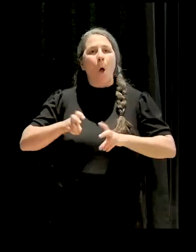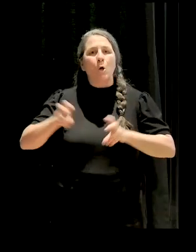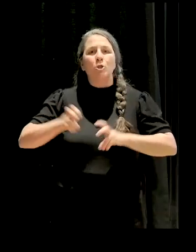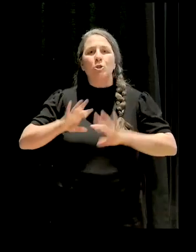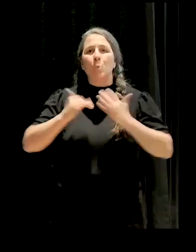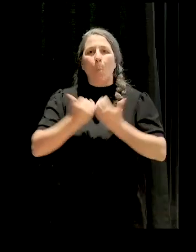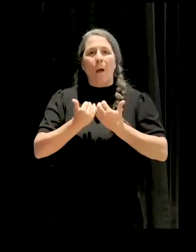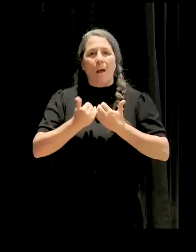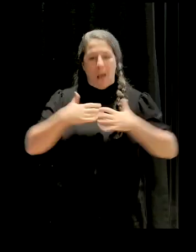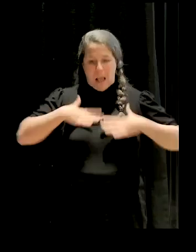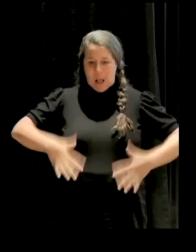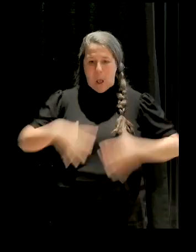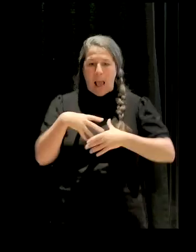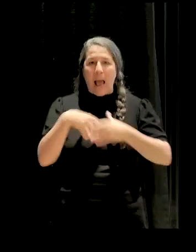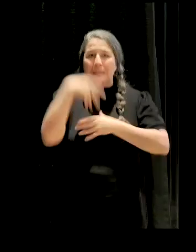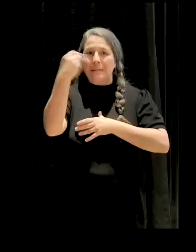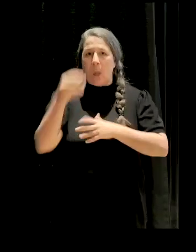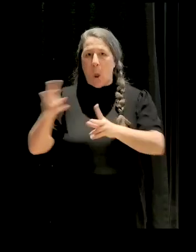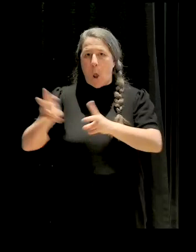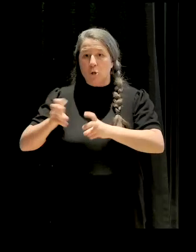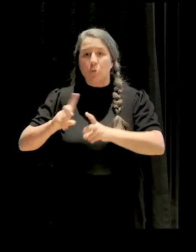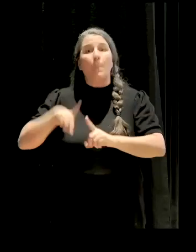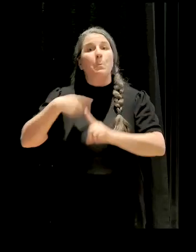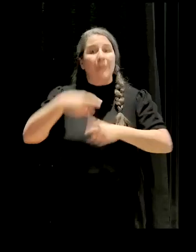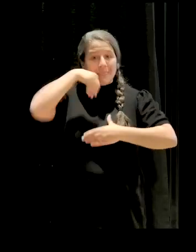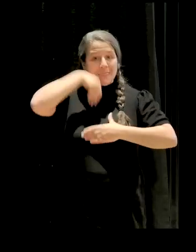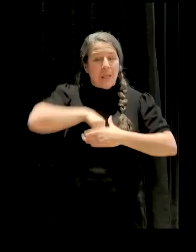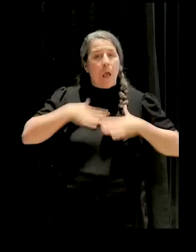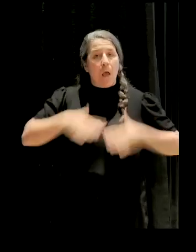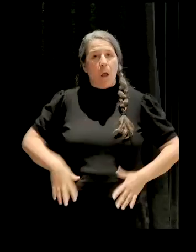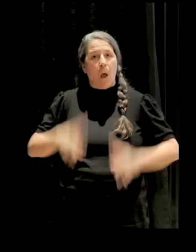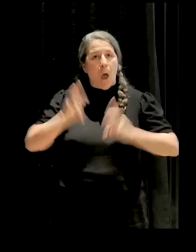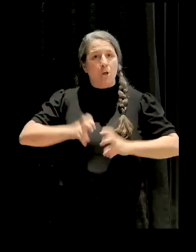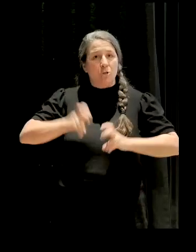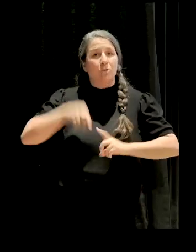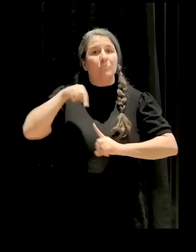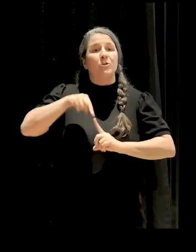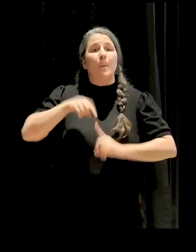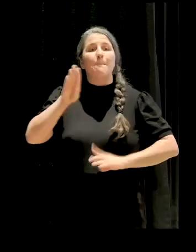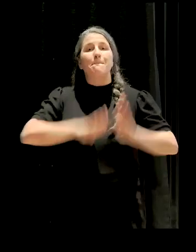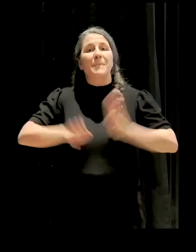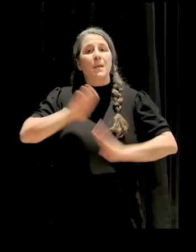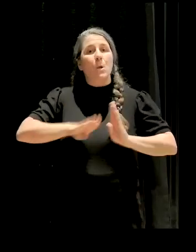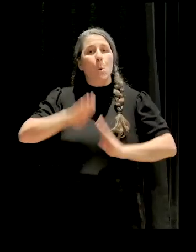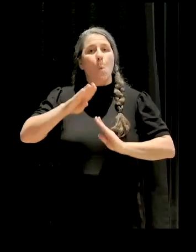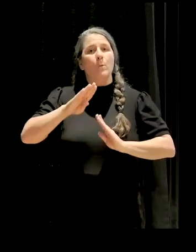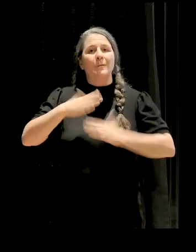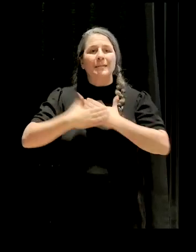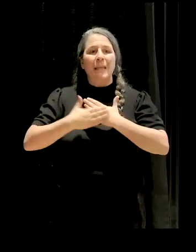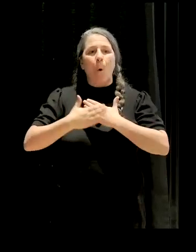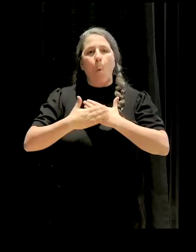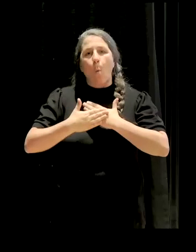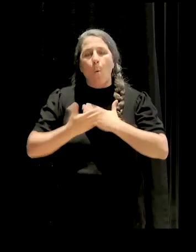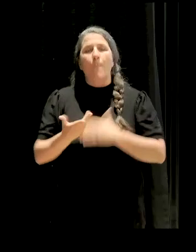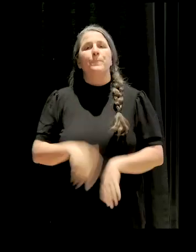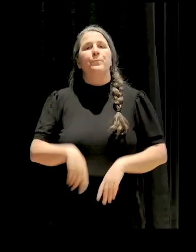du corps, mais aussi tout ce qui se passe à l'intérieur. Ça s'appelle des biosignaux. Puis voici des petits exemples comme le rythme cardiaque,